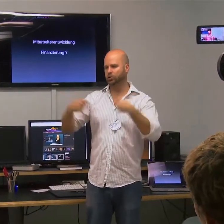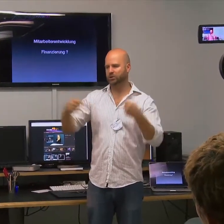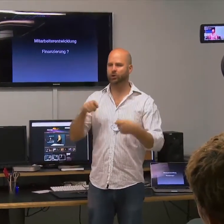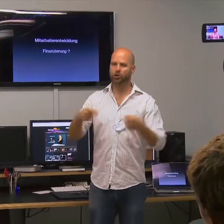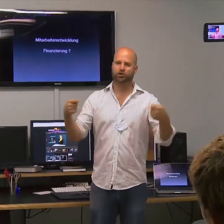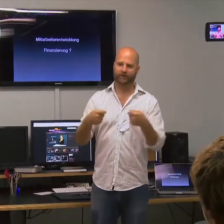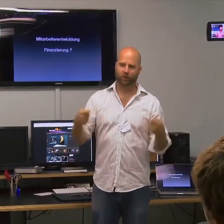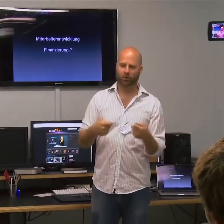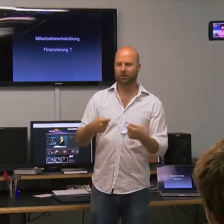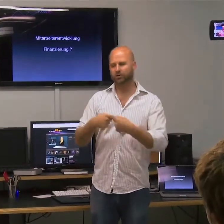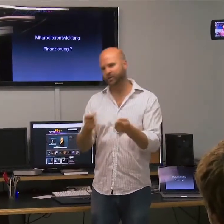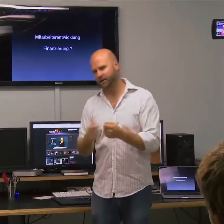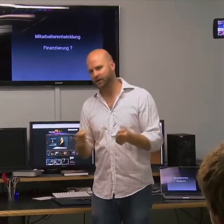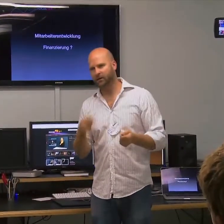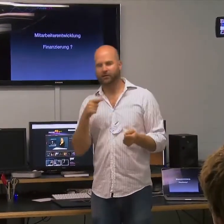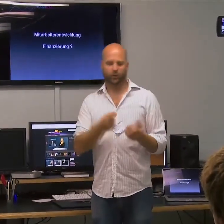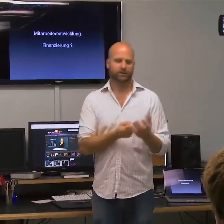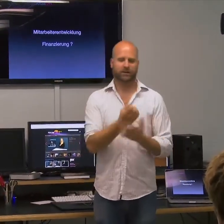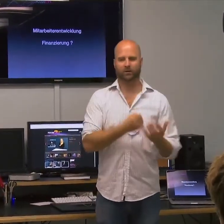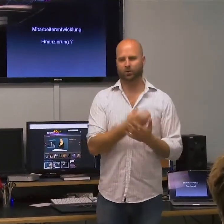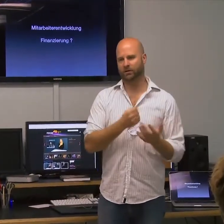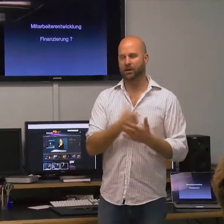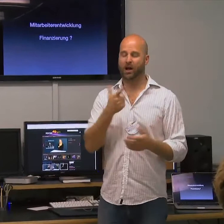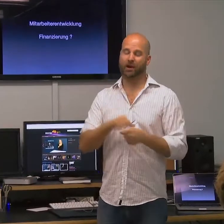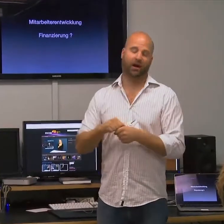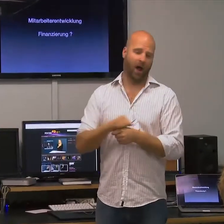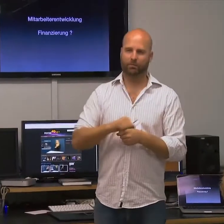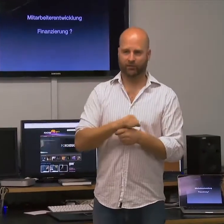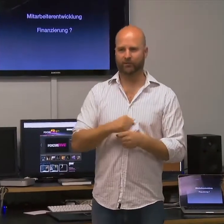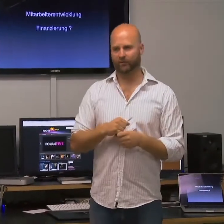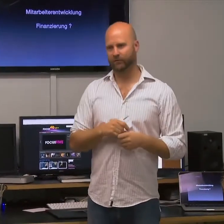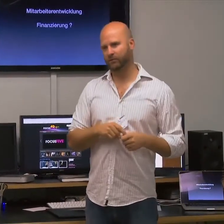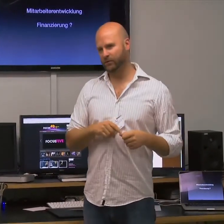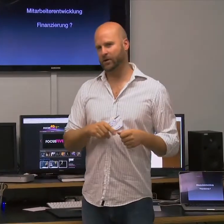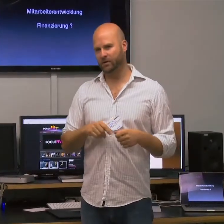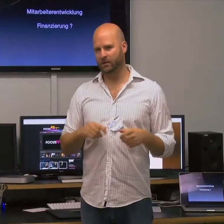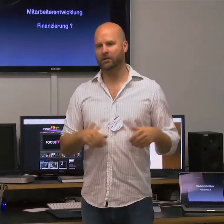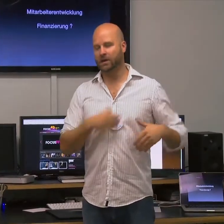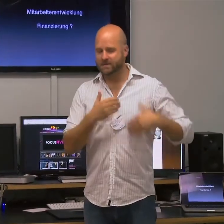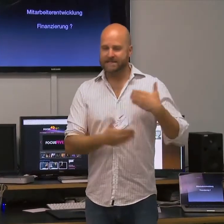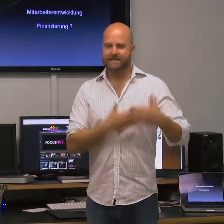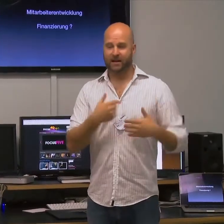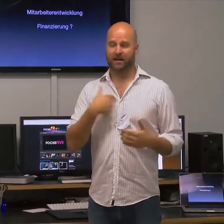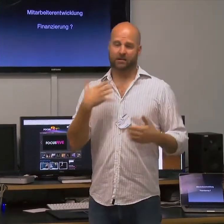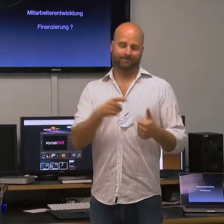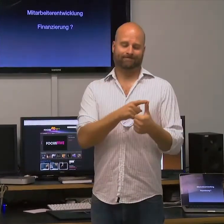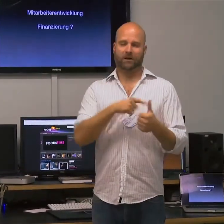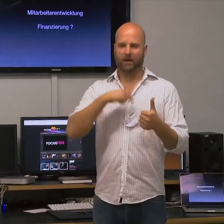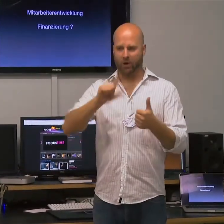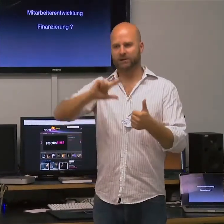bekommen Unterstützung von verschiedenen Spenden und Stiftungen. Aber es ist ein großer Kampf, die finanzielle,